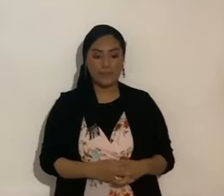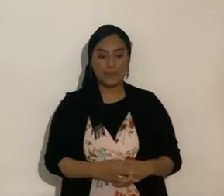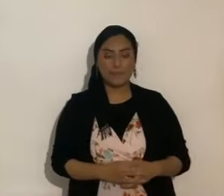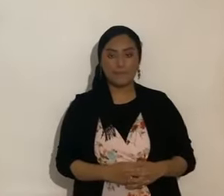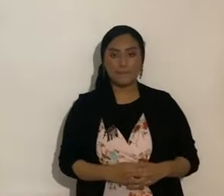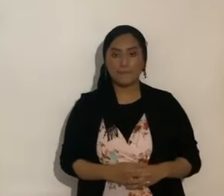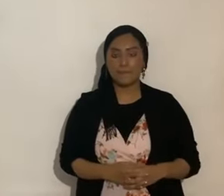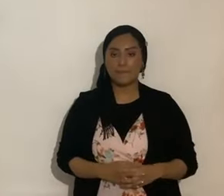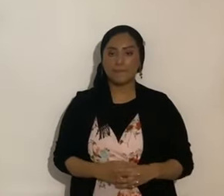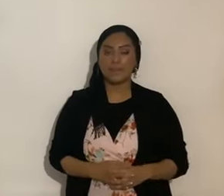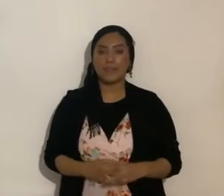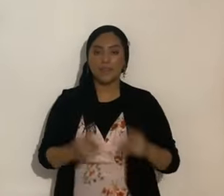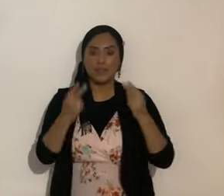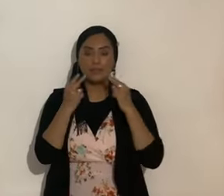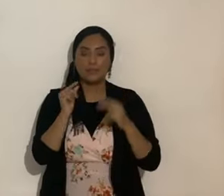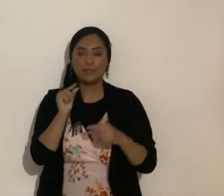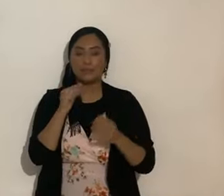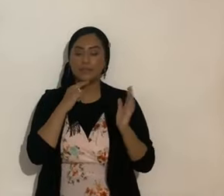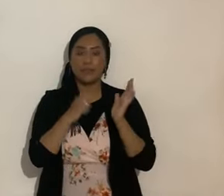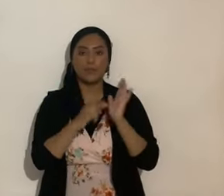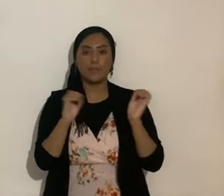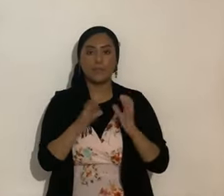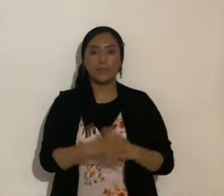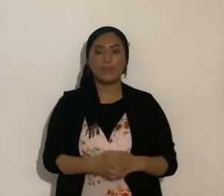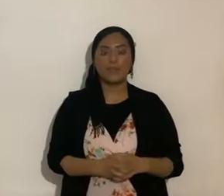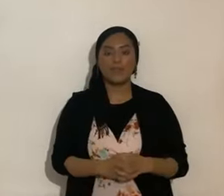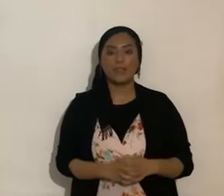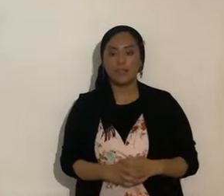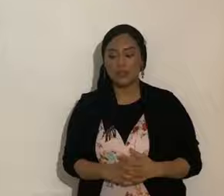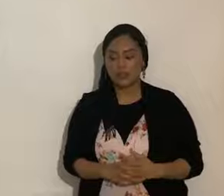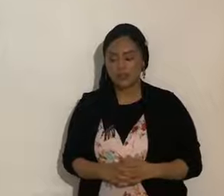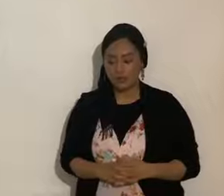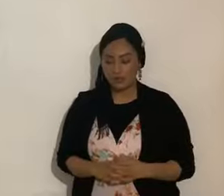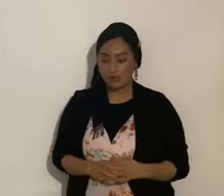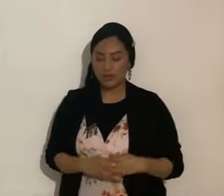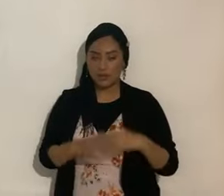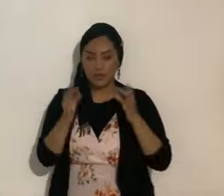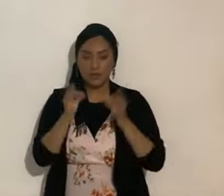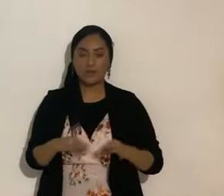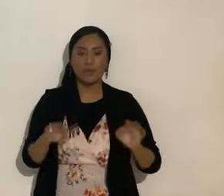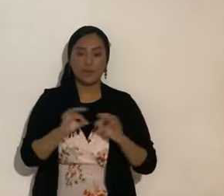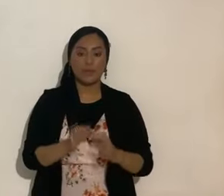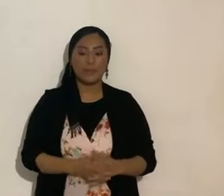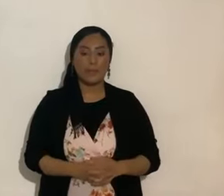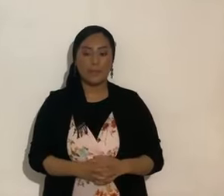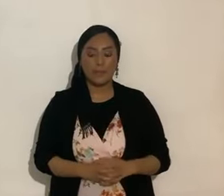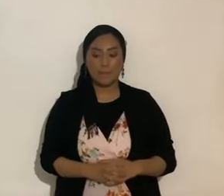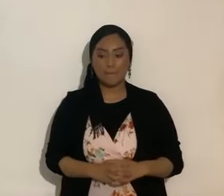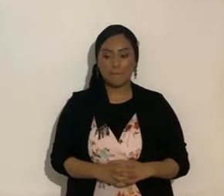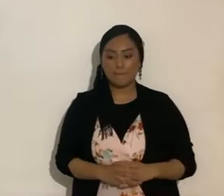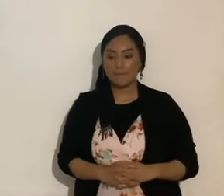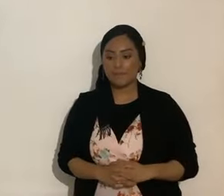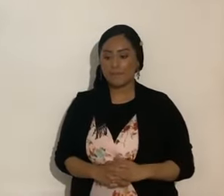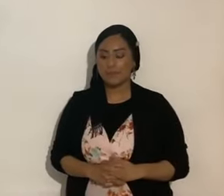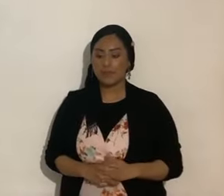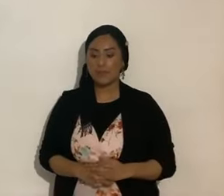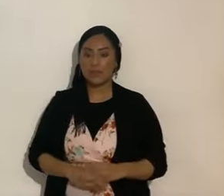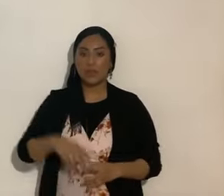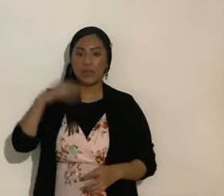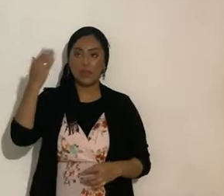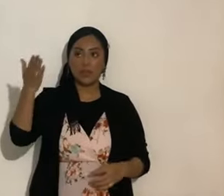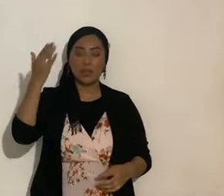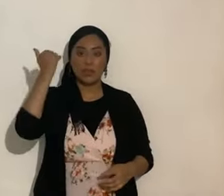Entonces, ahora, véanme tantito, no anoten. Y ahorita les voy a dictar una frase muy importante. No anoten, véanme tantito.